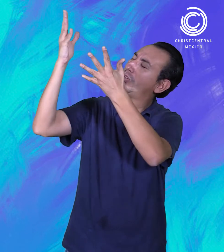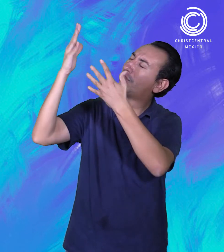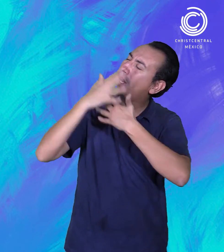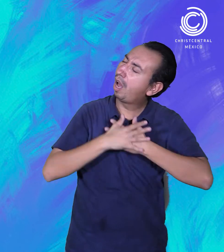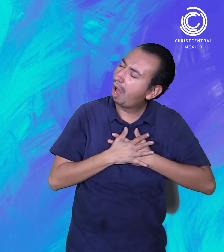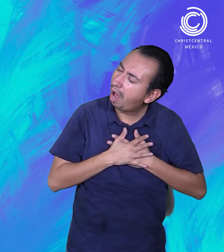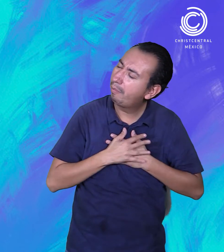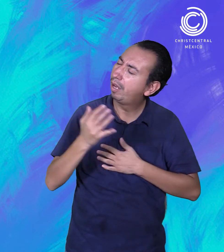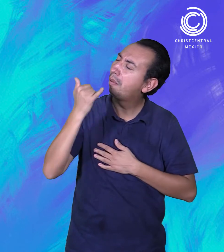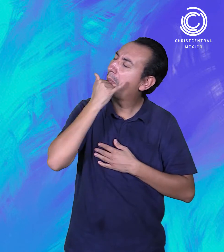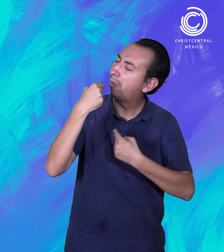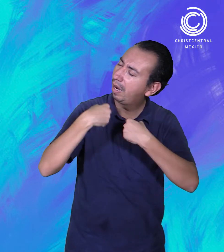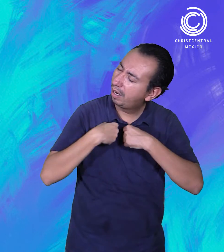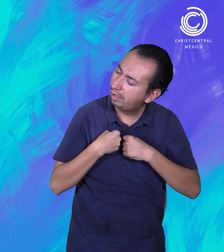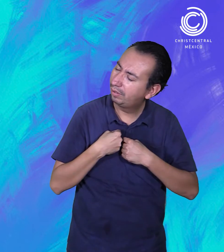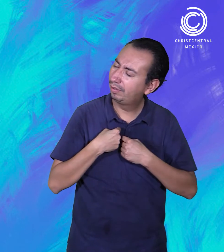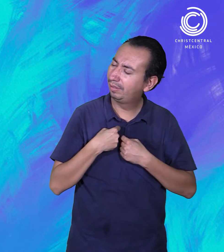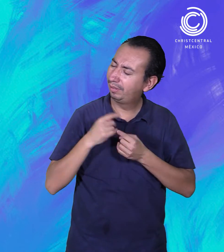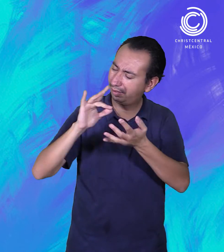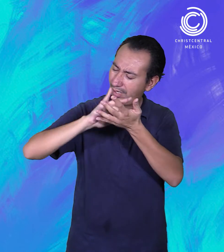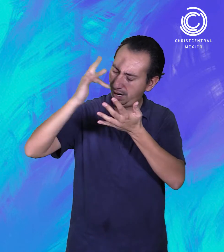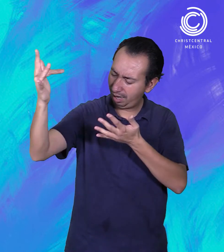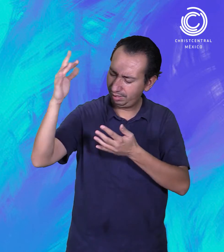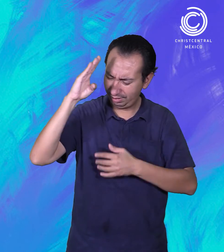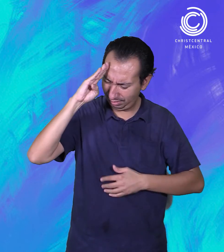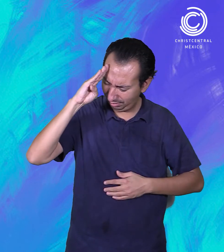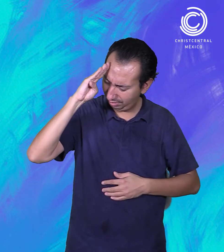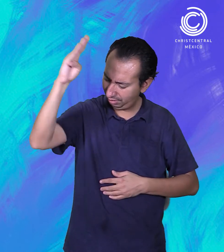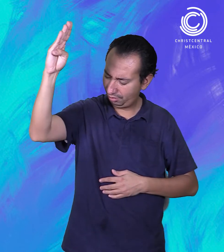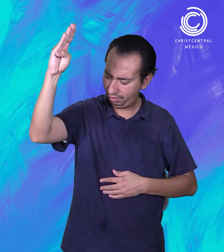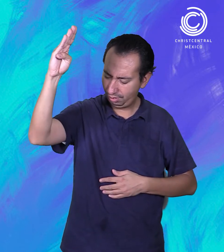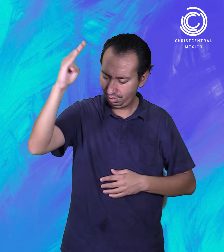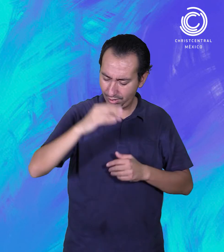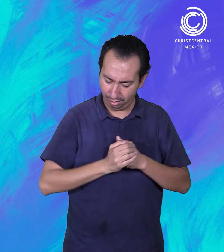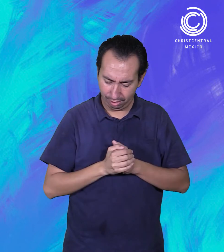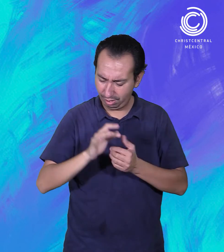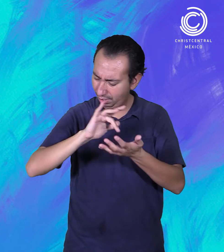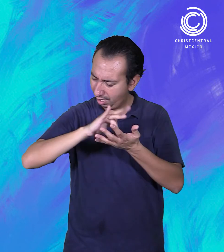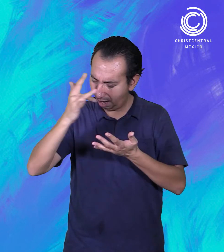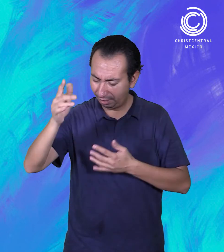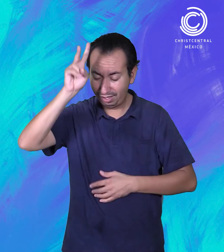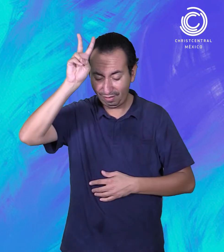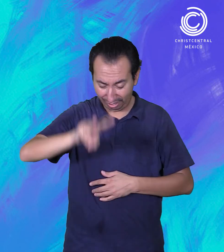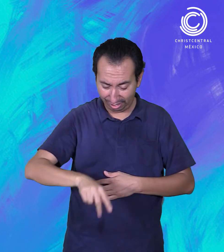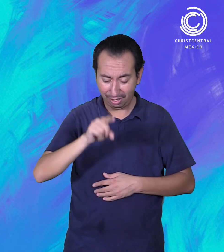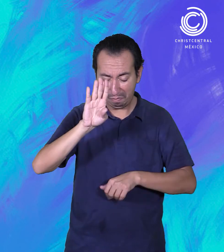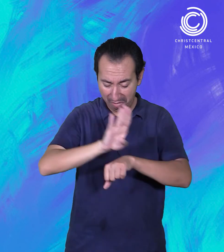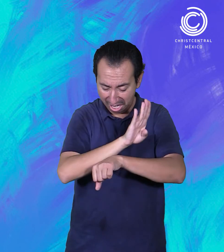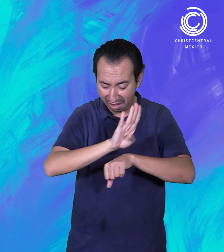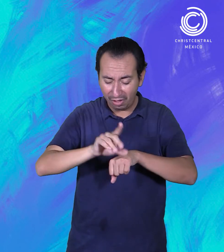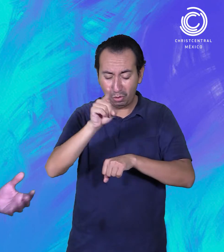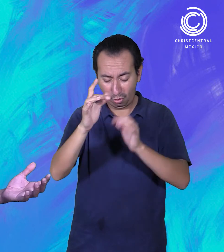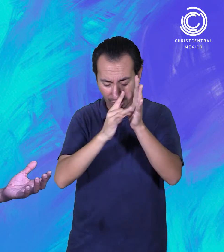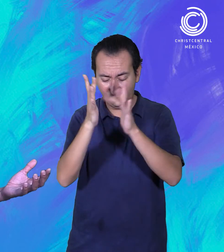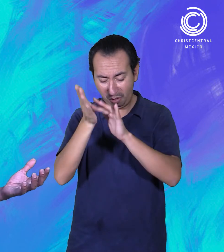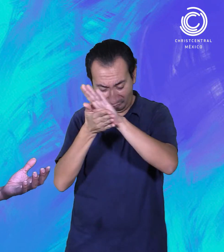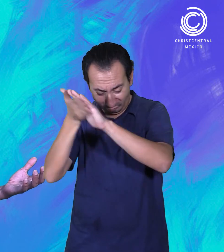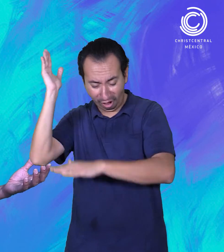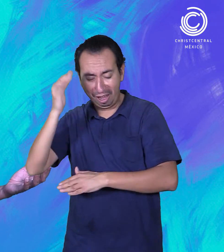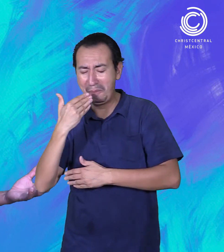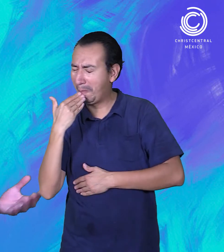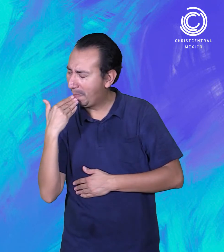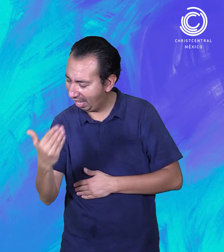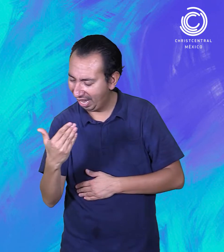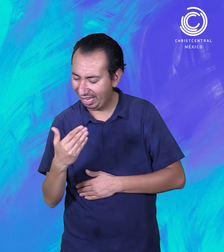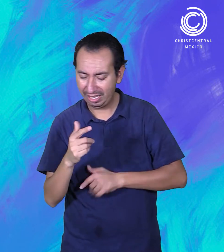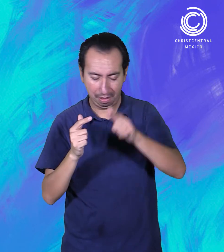amas y porque nos perdonas. Gracias, Señor. Gracias porque nos convino que tú te fueras, porque hoy tenemos